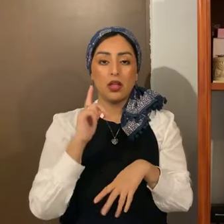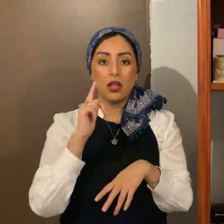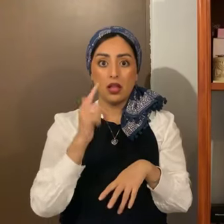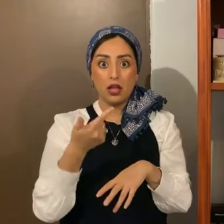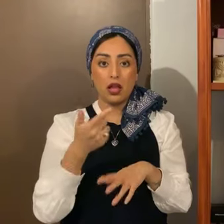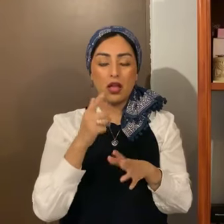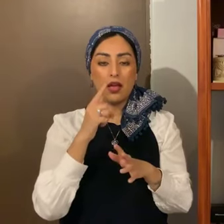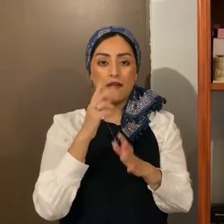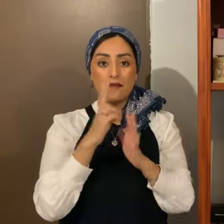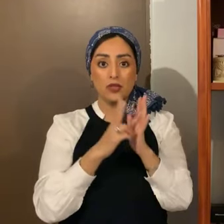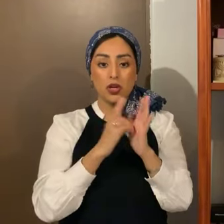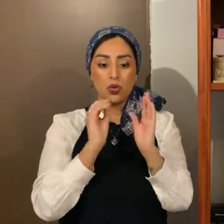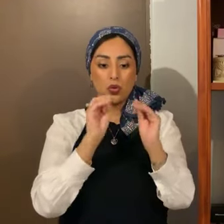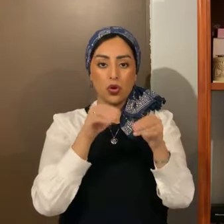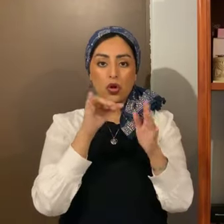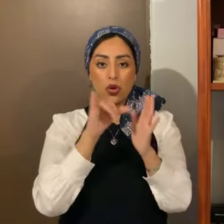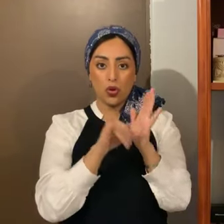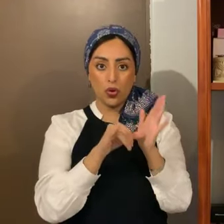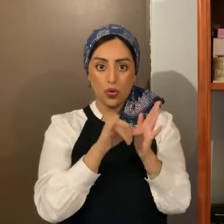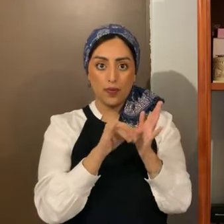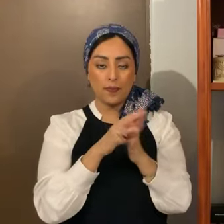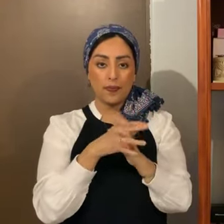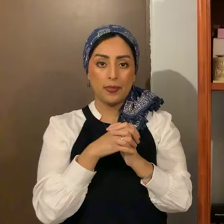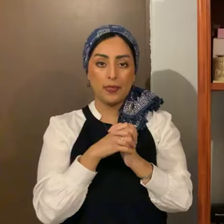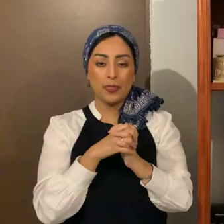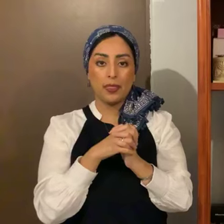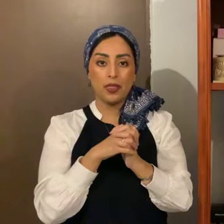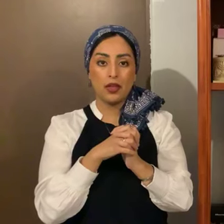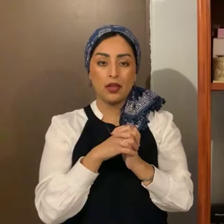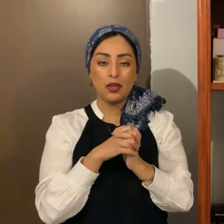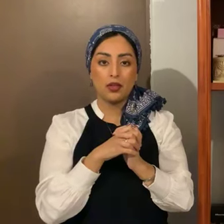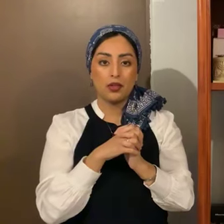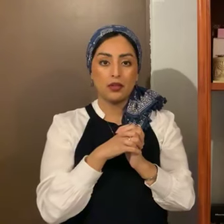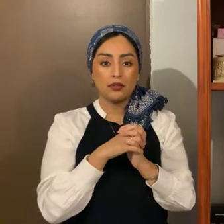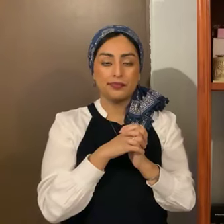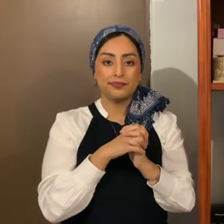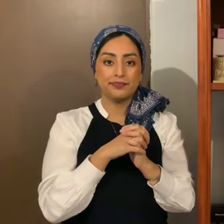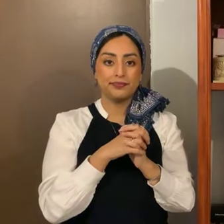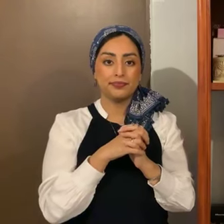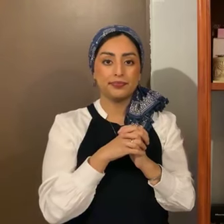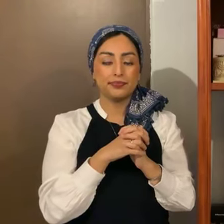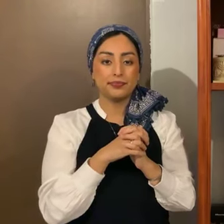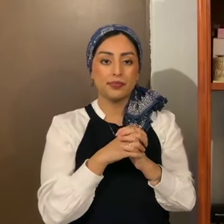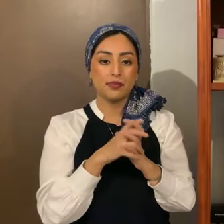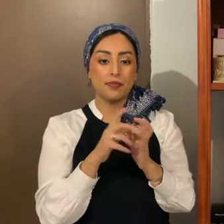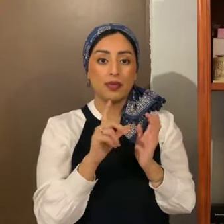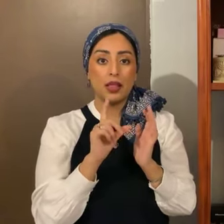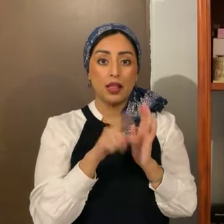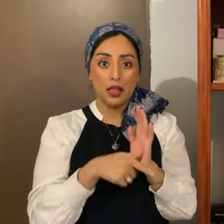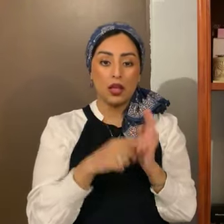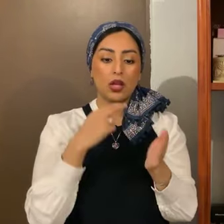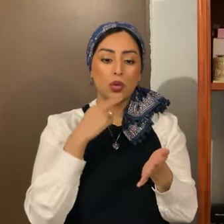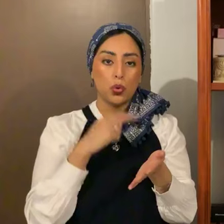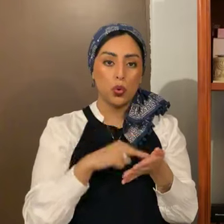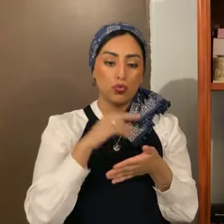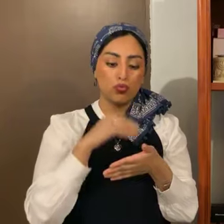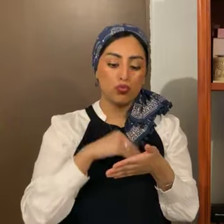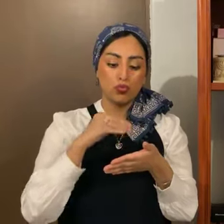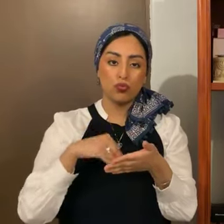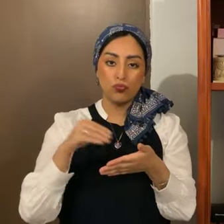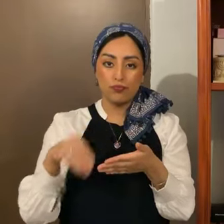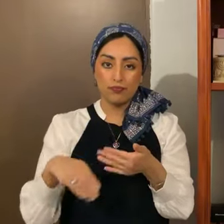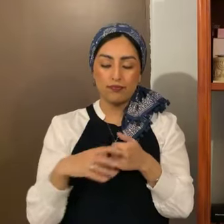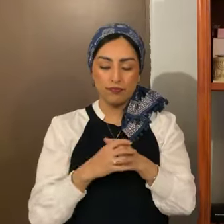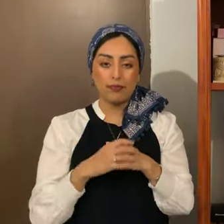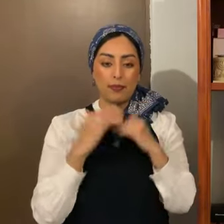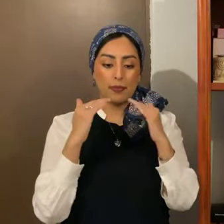YouTube, primeramente el Eterno, y entonces, si no fueras tan rápido para escribir, de ahí tomas los apuntes.